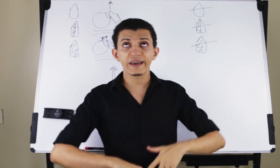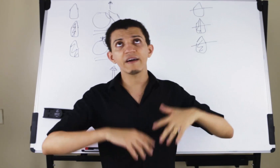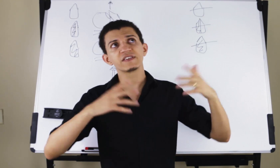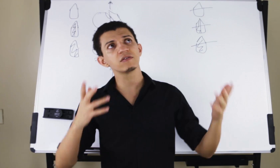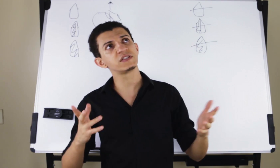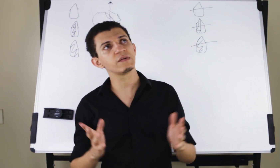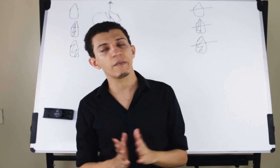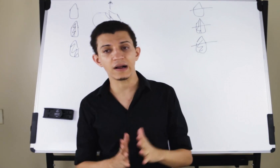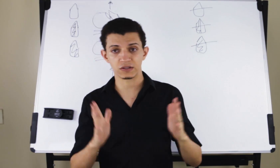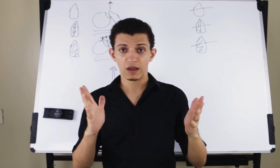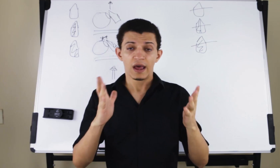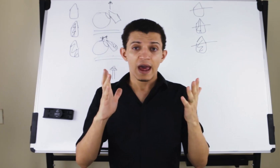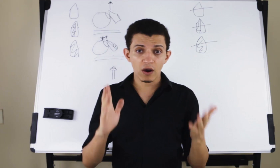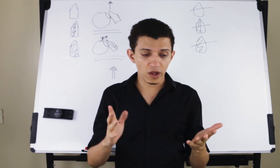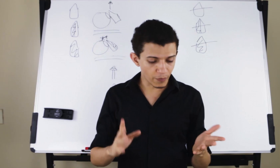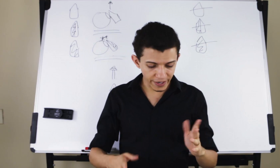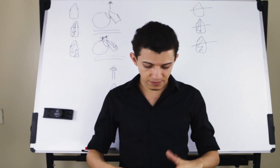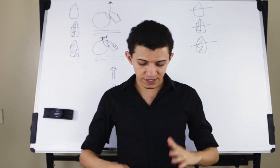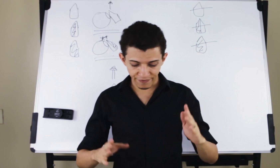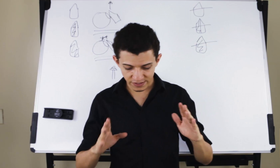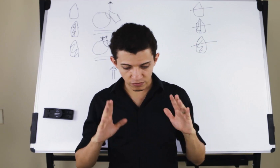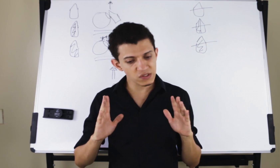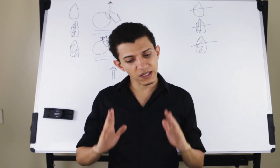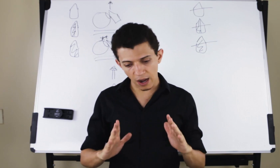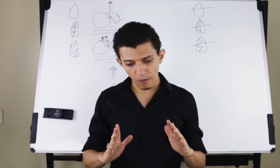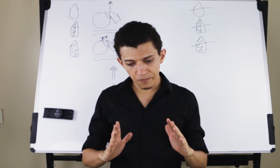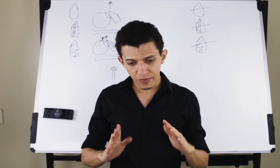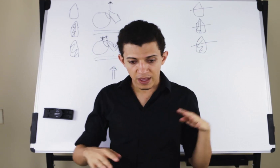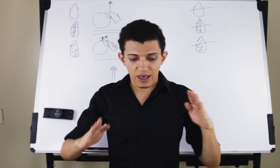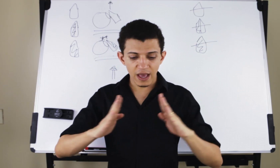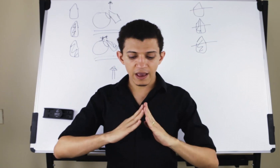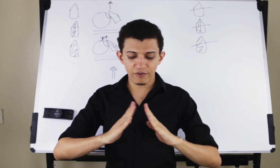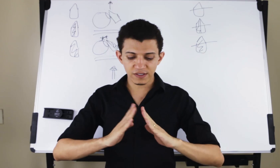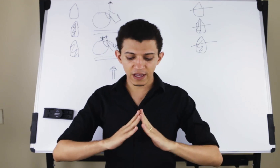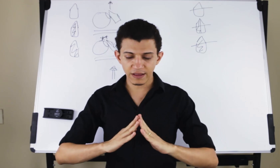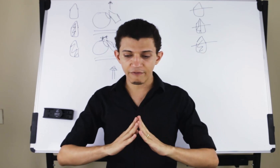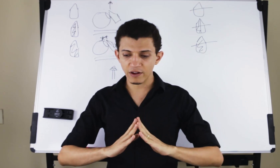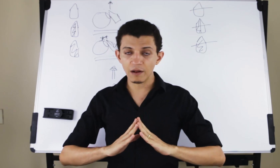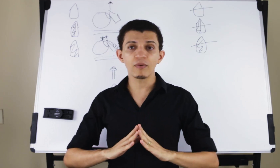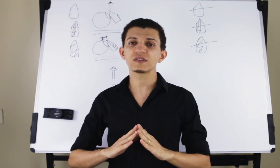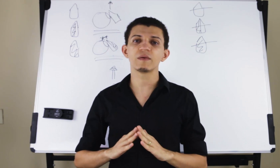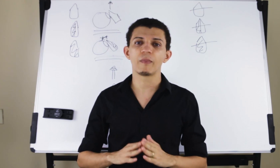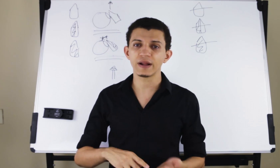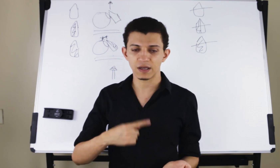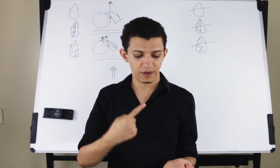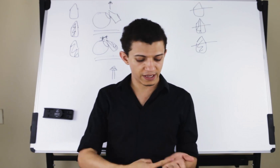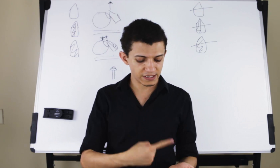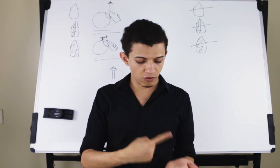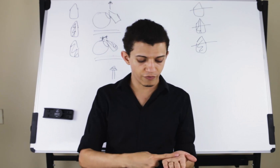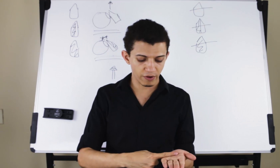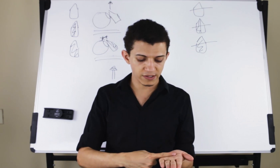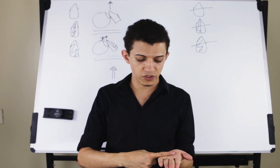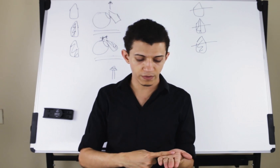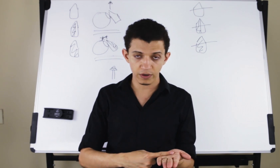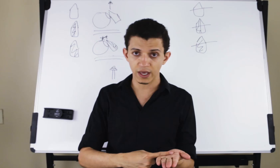a visão de cima, Max? É quando, por exemplo, você está fazendo um sinal e aí você está vendo ele por cima. Por exemplo, essa é a configuração de mão